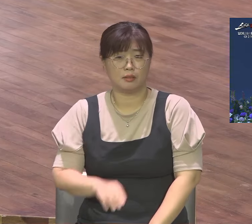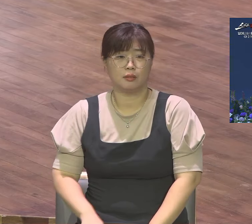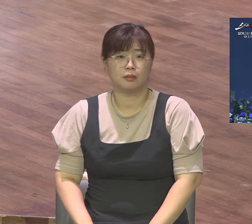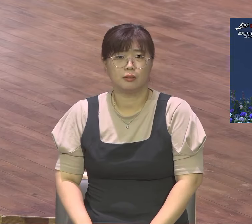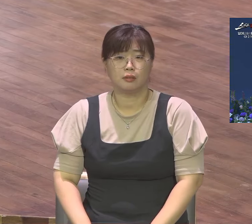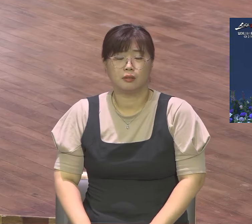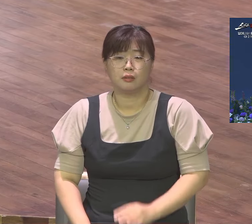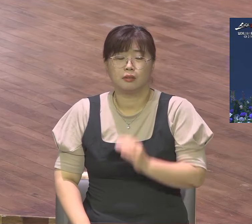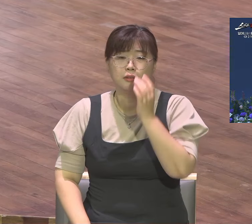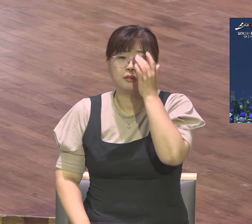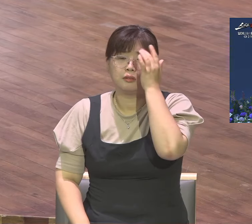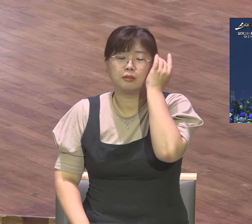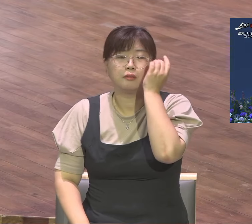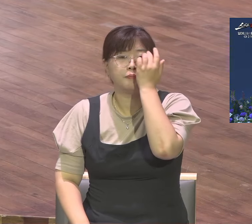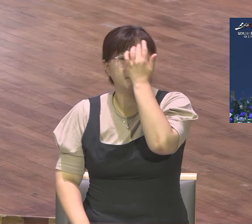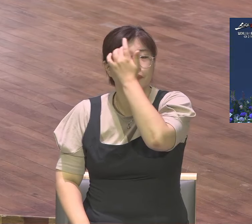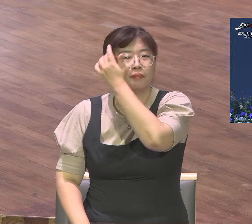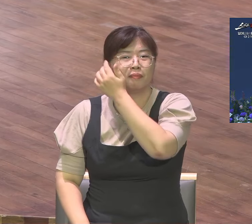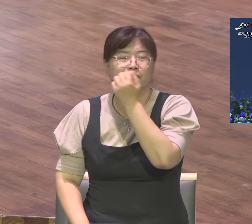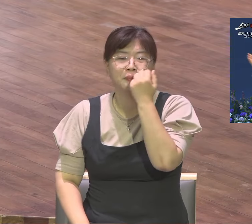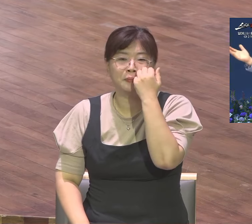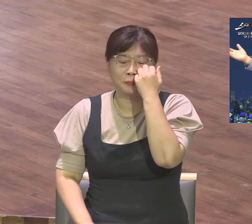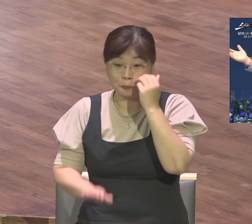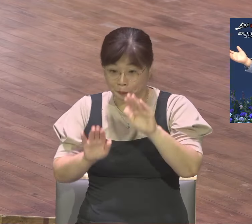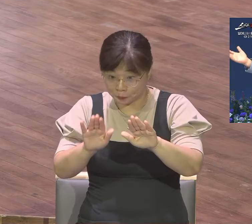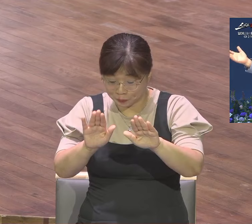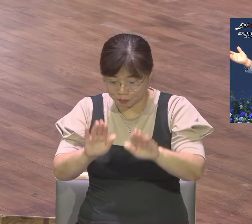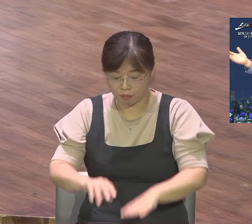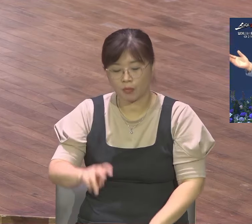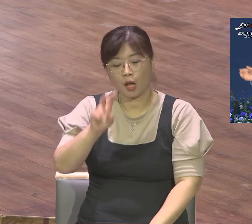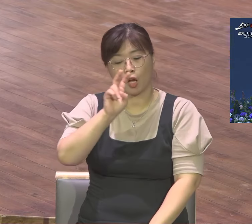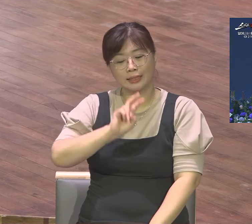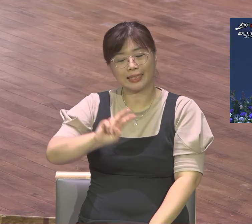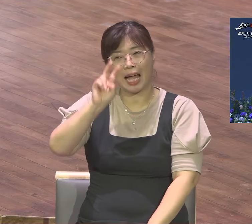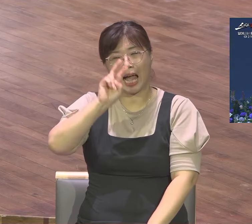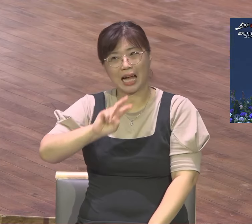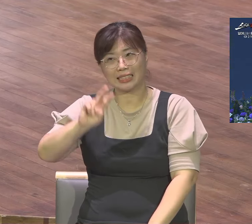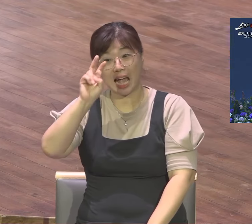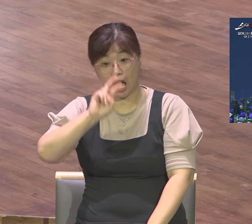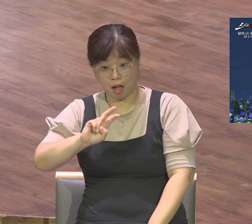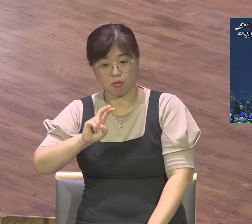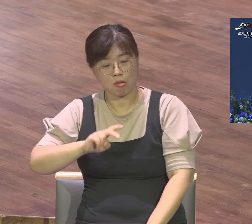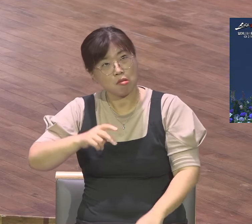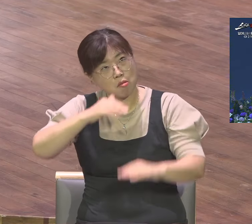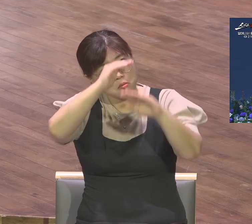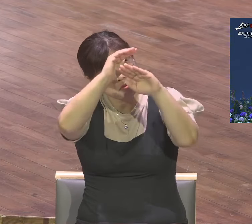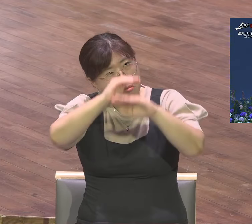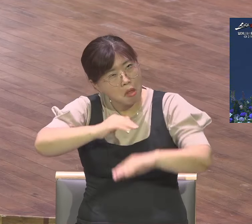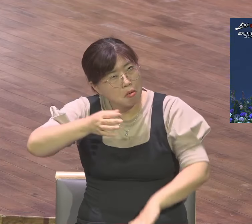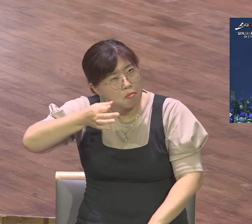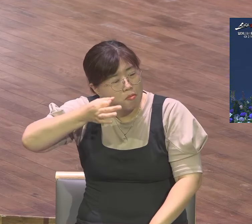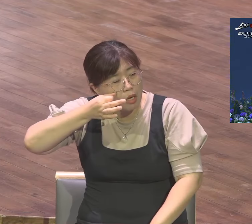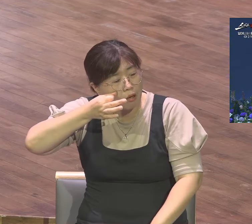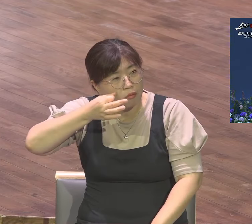보면 막 하나 작곡 하나 작사를 한 것이 영혼이 있네. 영혼이 주님 오시는 그날까지 부르잖아요.